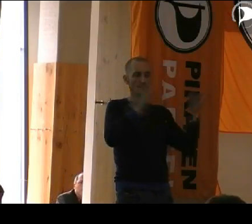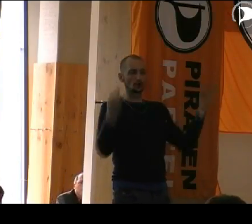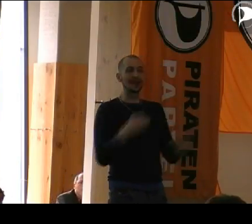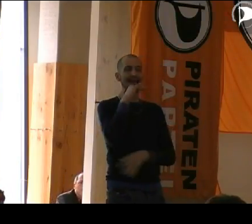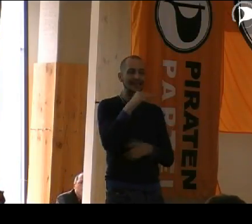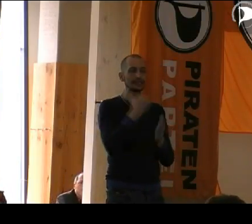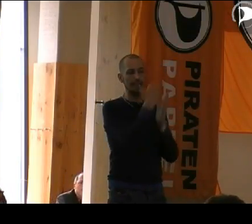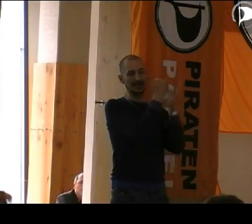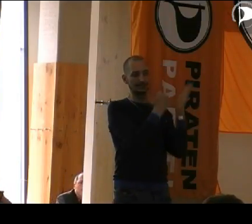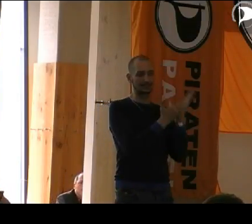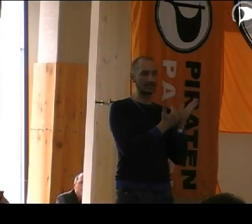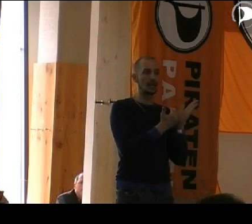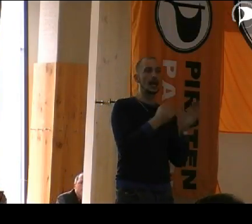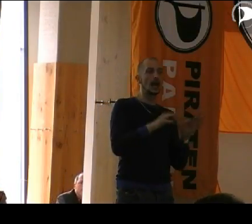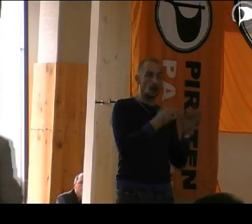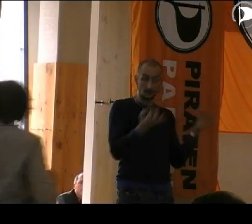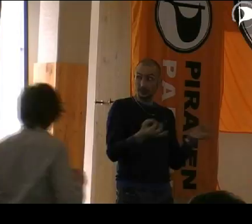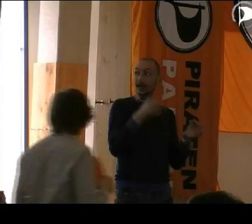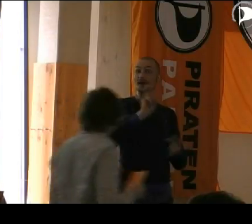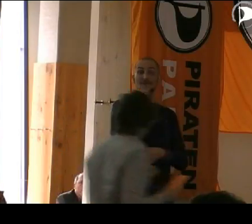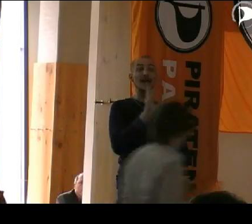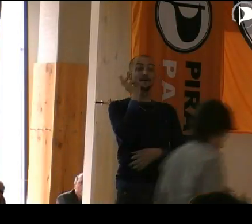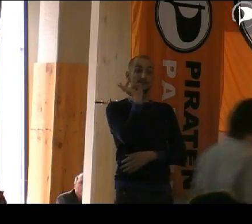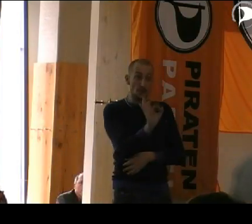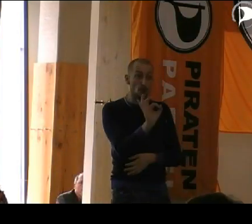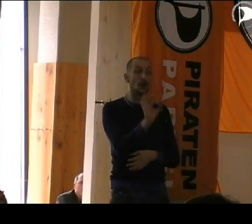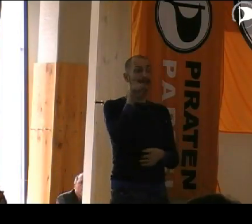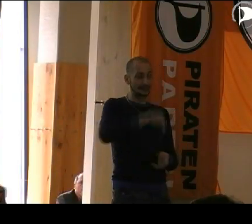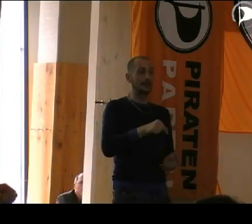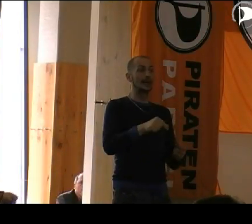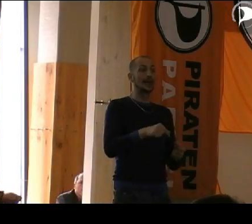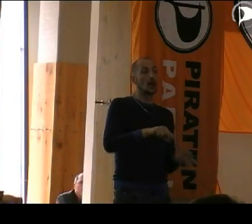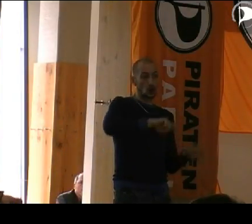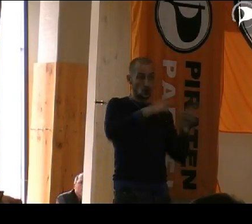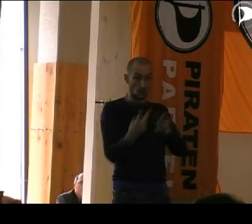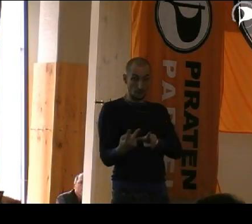eingefügt wird wer ist dafür dass diese zuordnung die unter wird